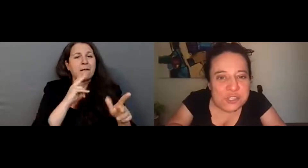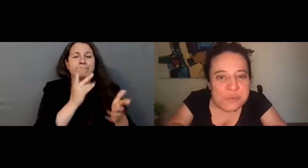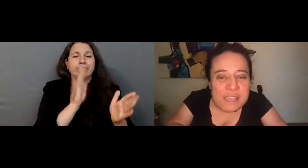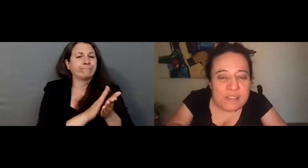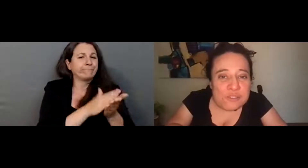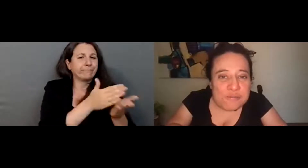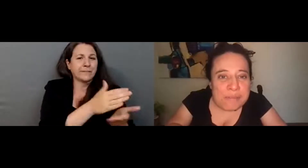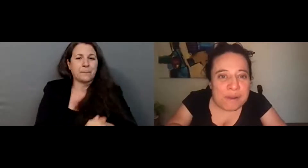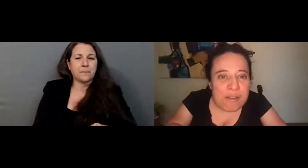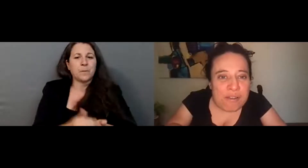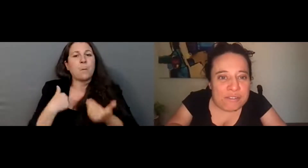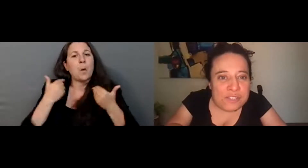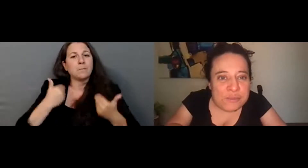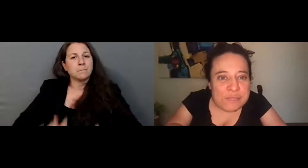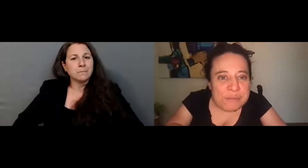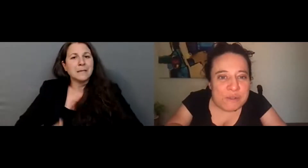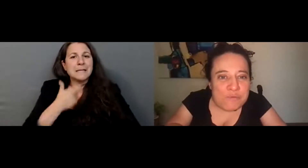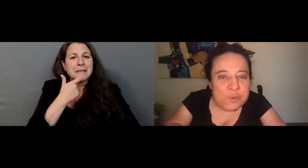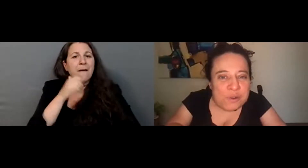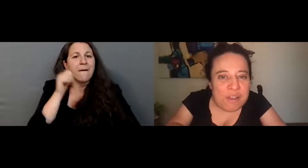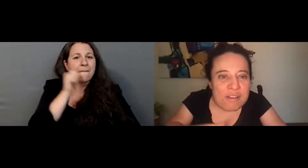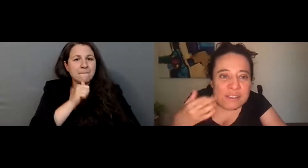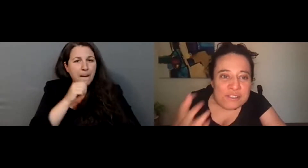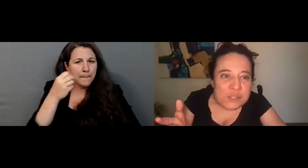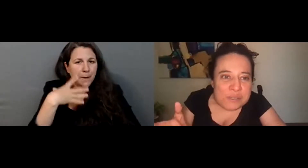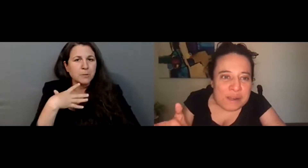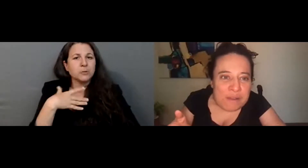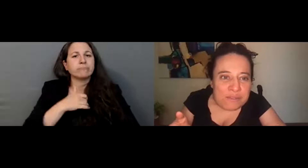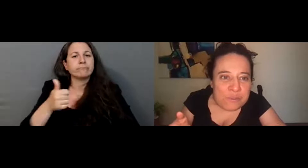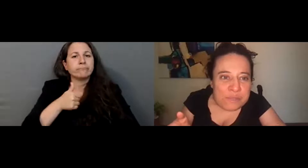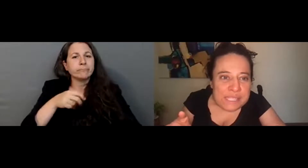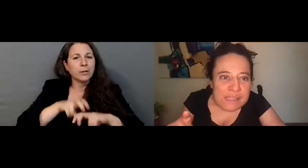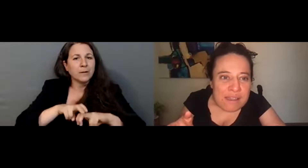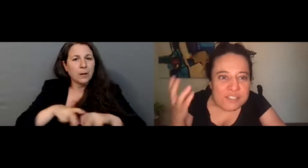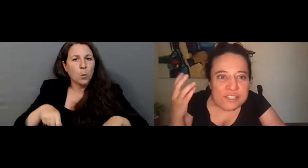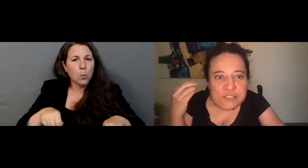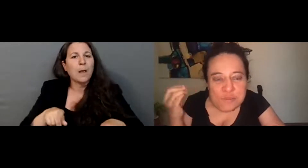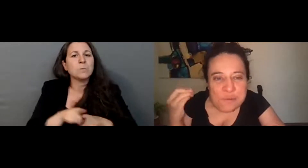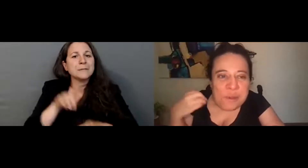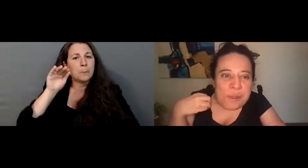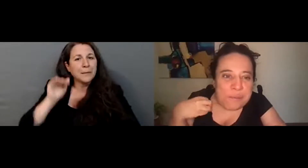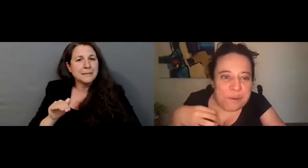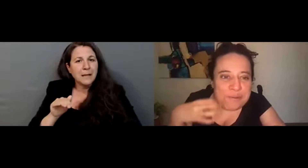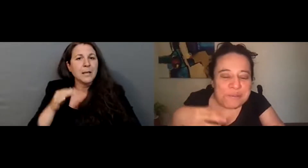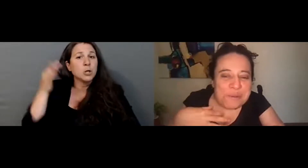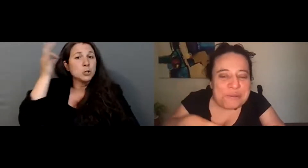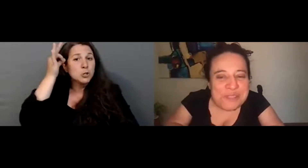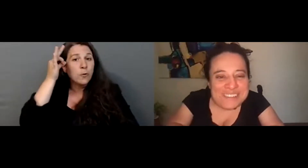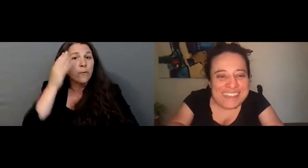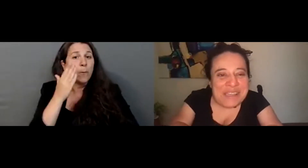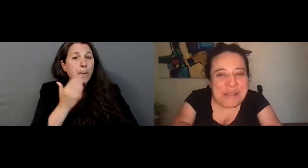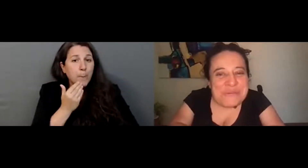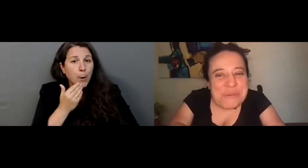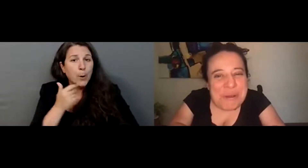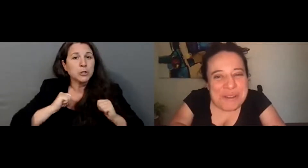Je suis une femme blanche. Je me déplace en fauteuil roulant. Je suis également de petite taille. J'ai les cheveux bruns. Je porte un